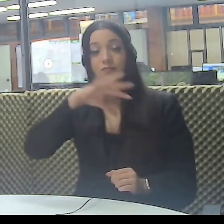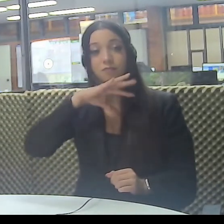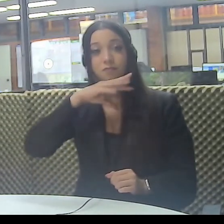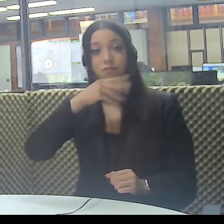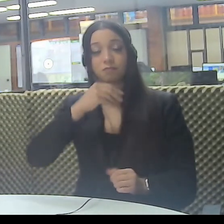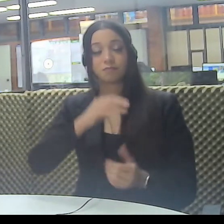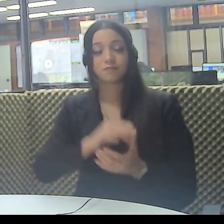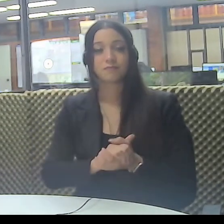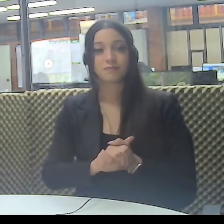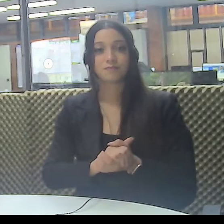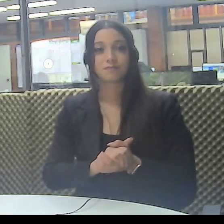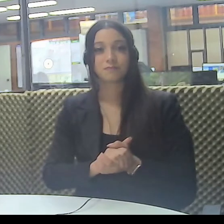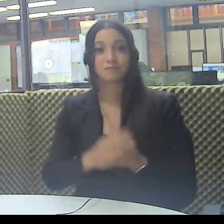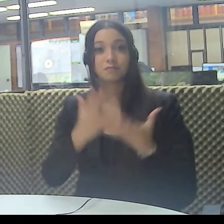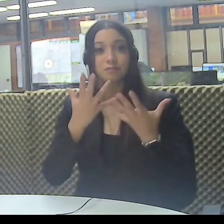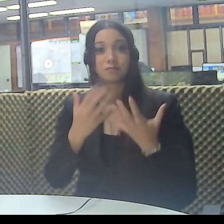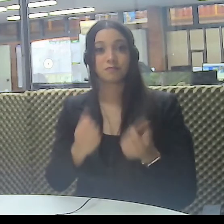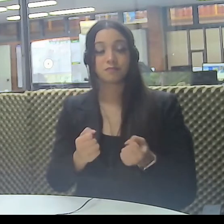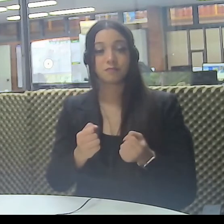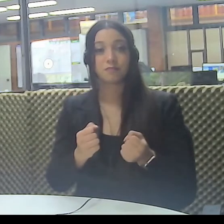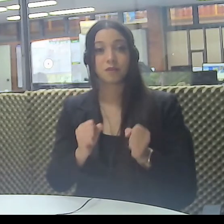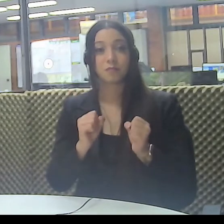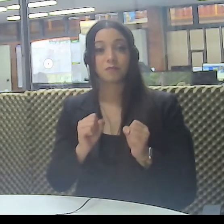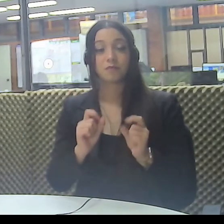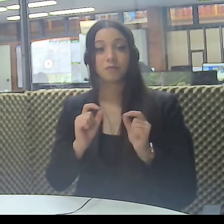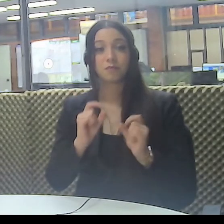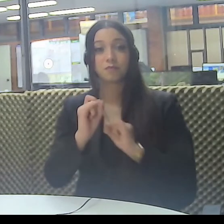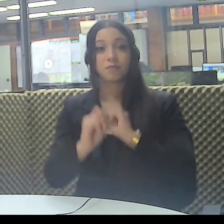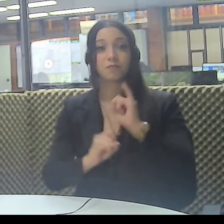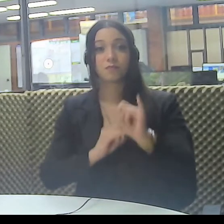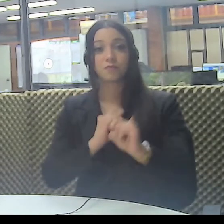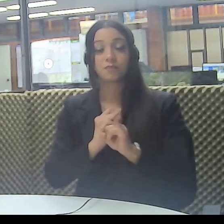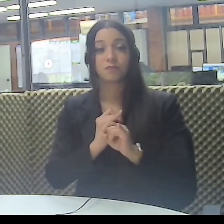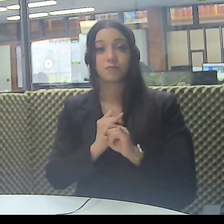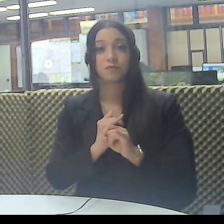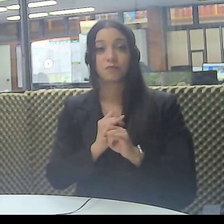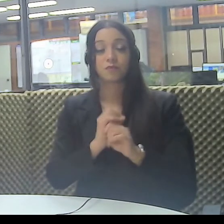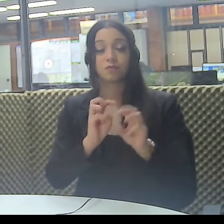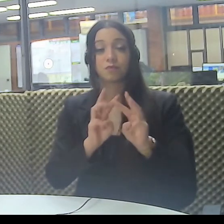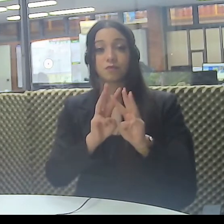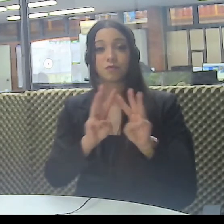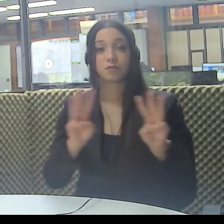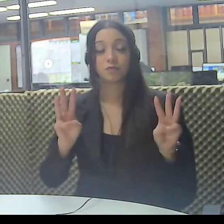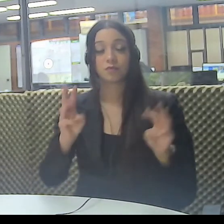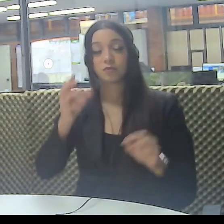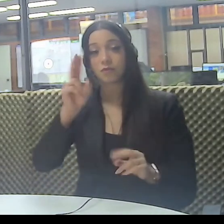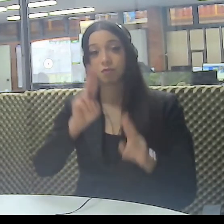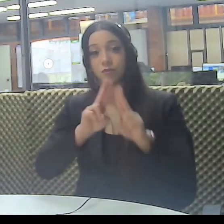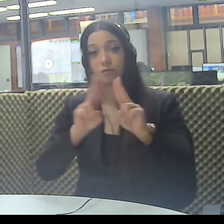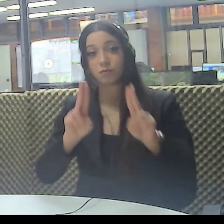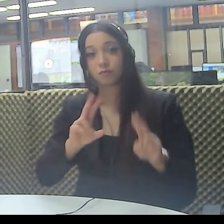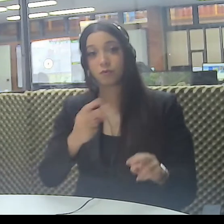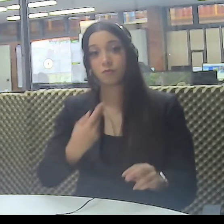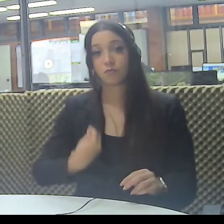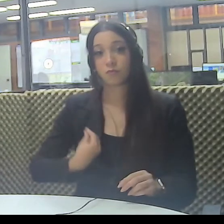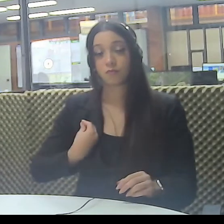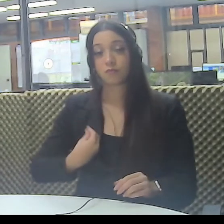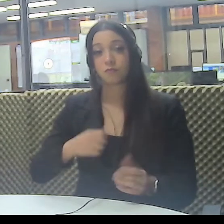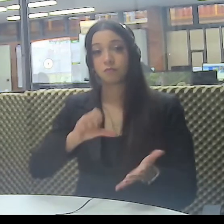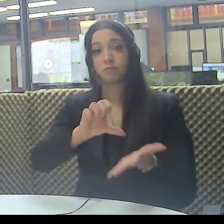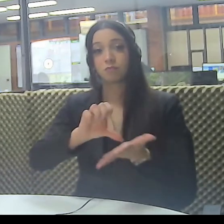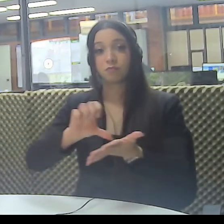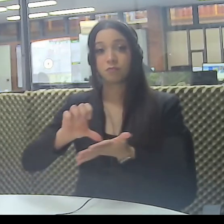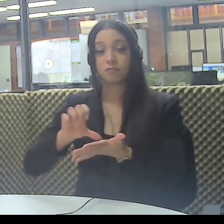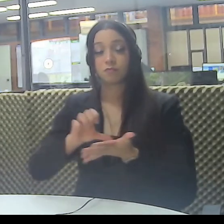Leão. As adesões poderão ser feitas pela internet, no portal da Unimed ou presencialmente nos postos